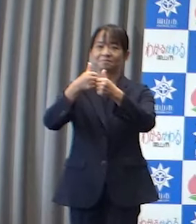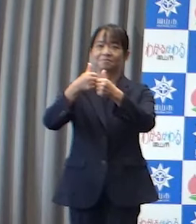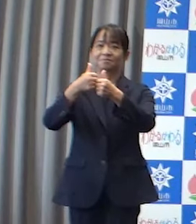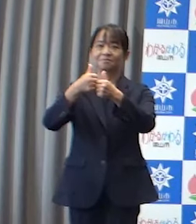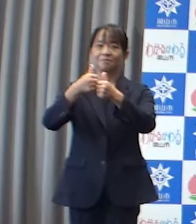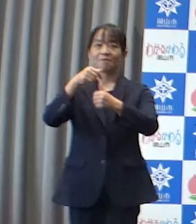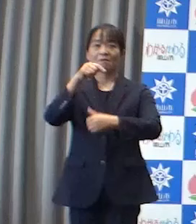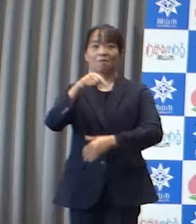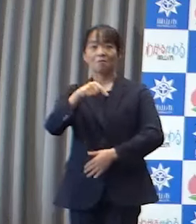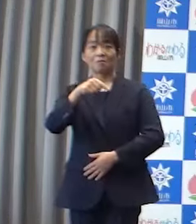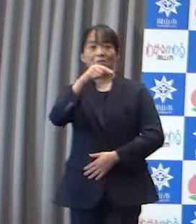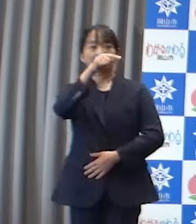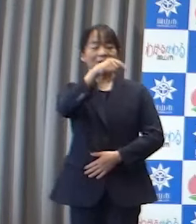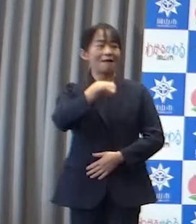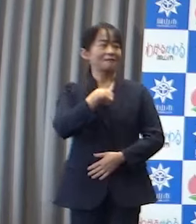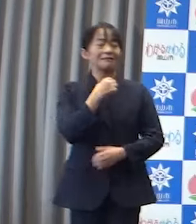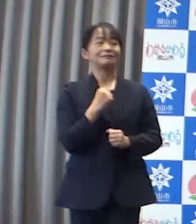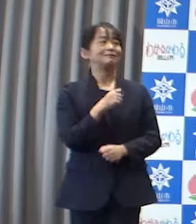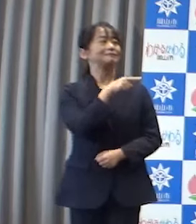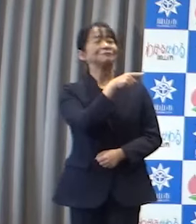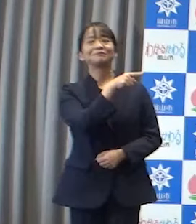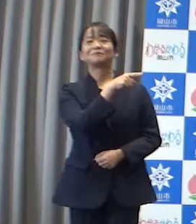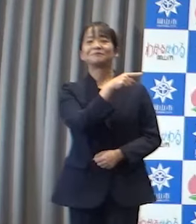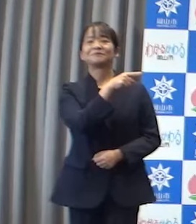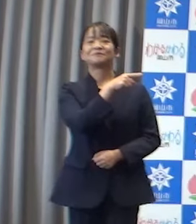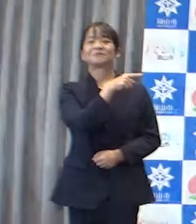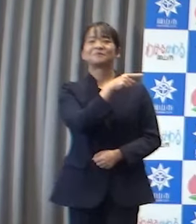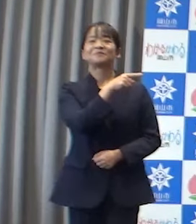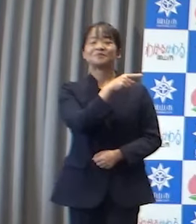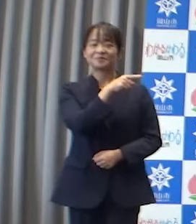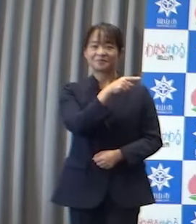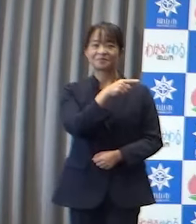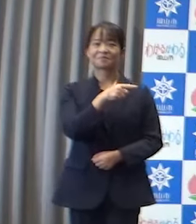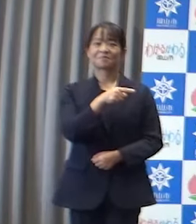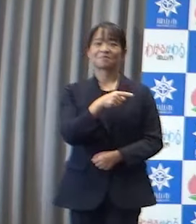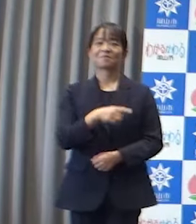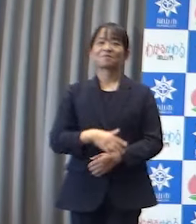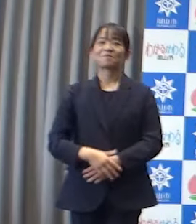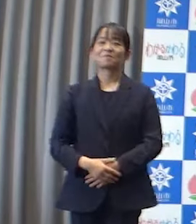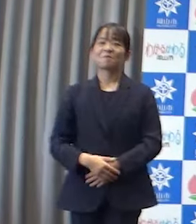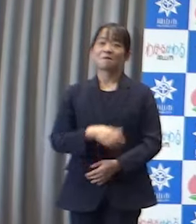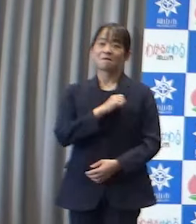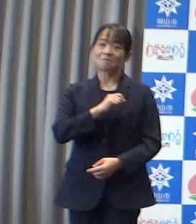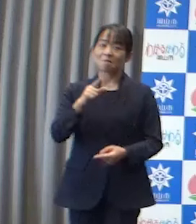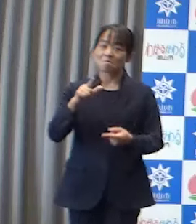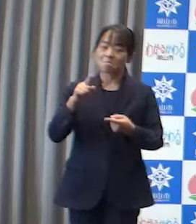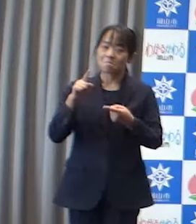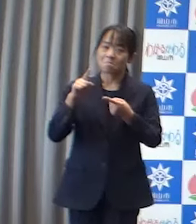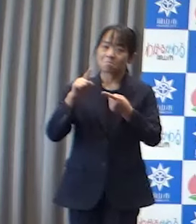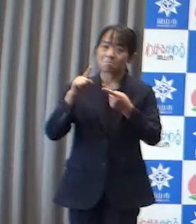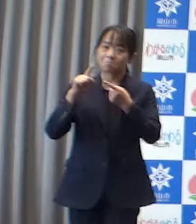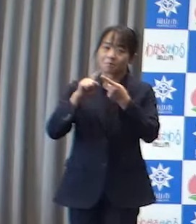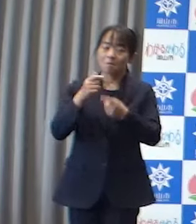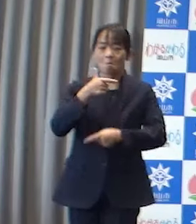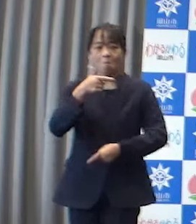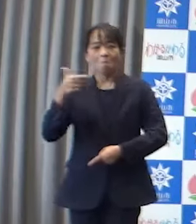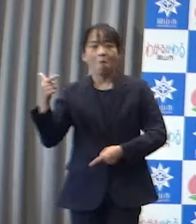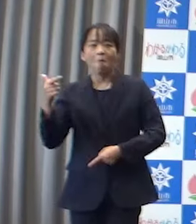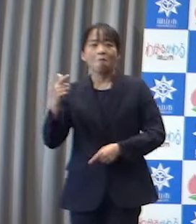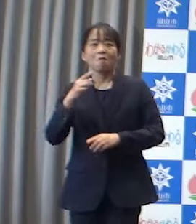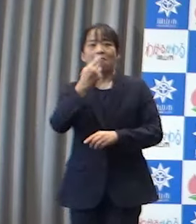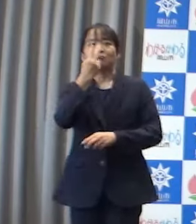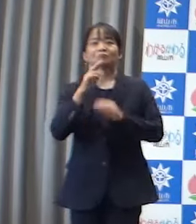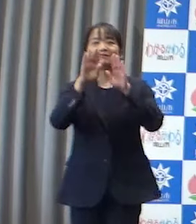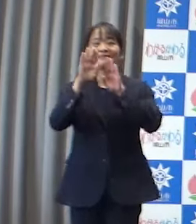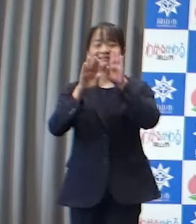この中も私はここにいるんですけれども、非常に熱気のある場でありました。